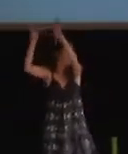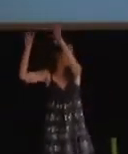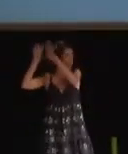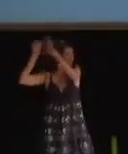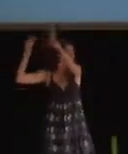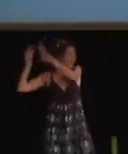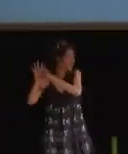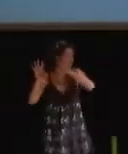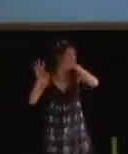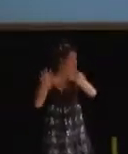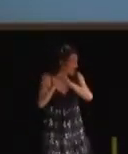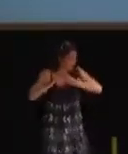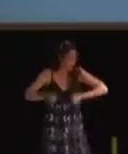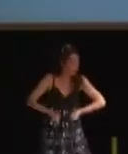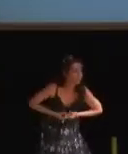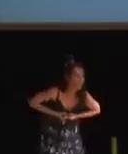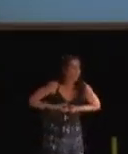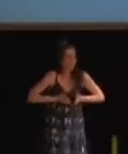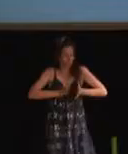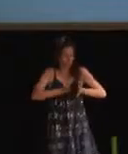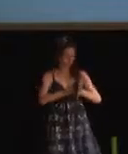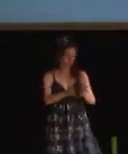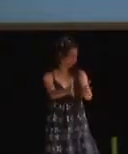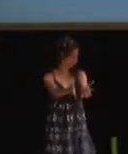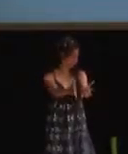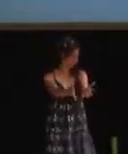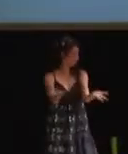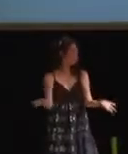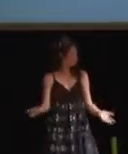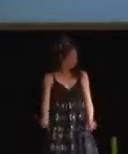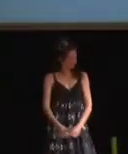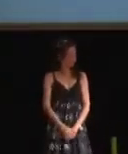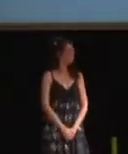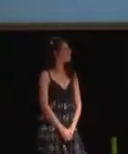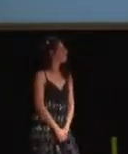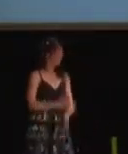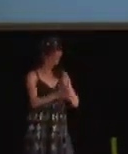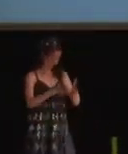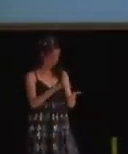tête, des mots différents puisqu'ils sont dits avec les mains. On les appelle les signes.